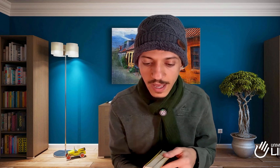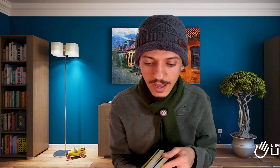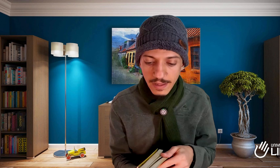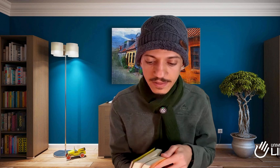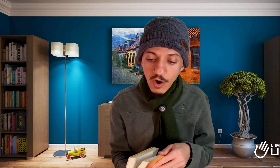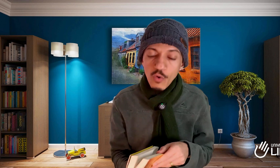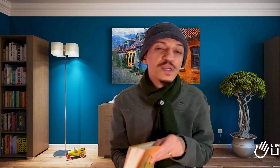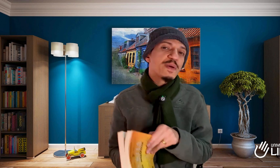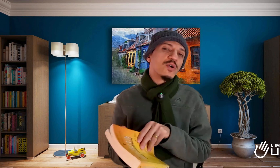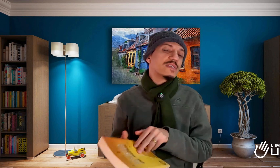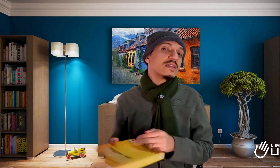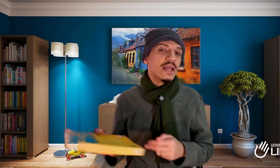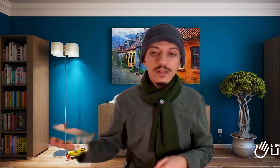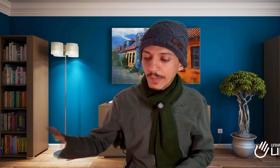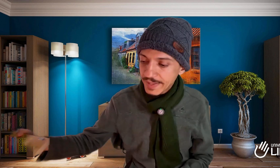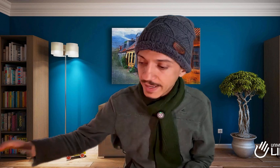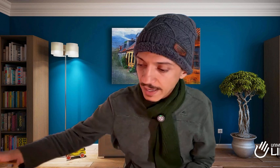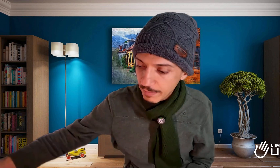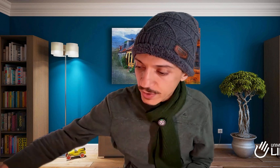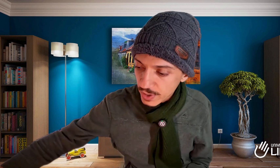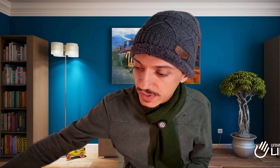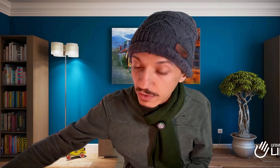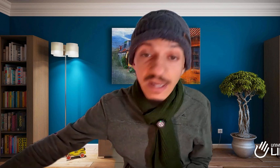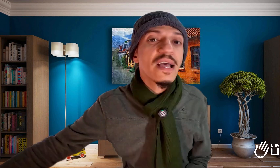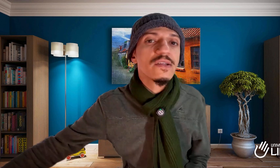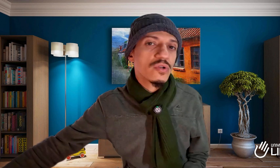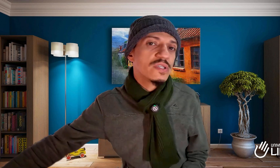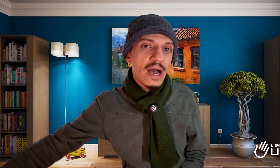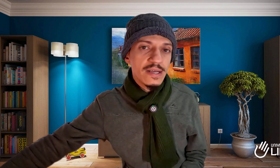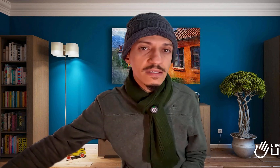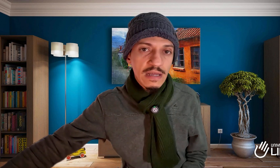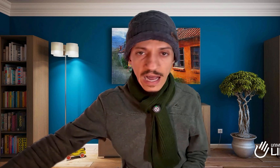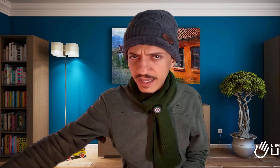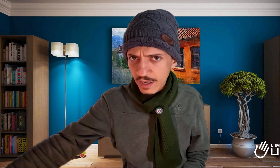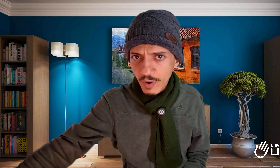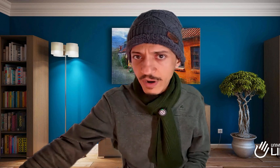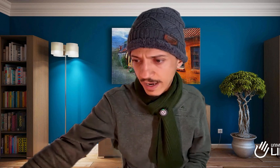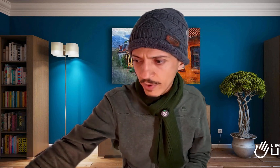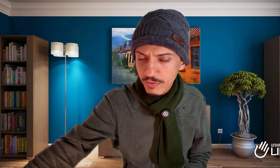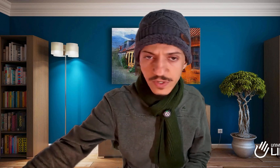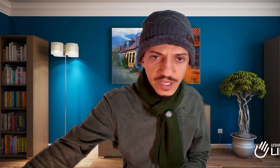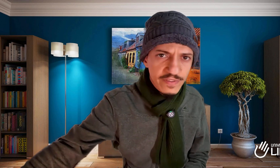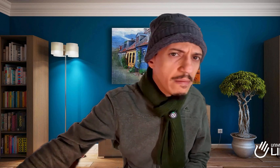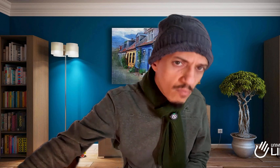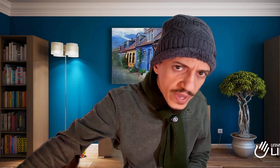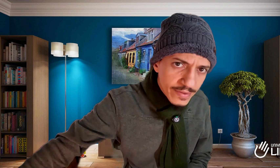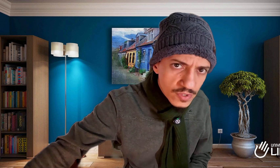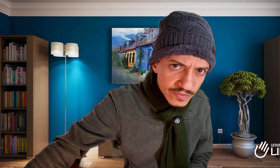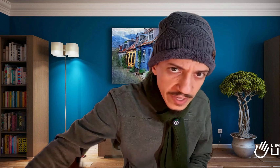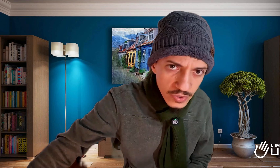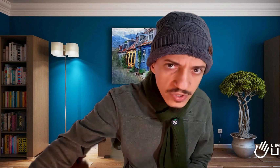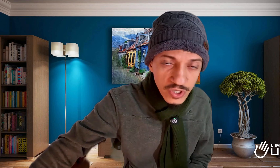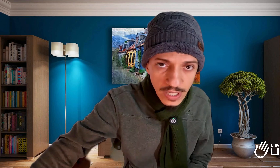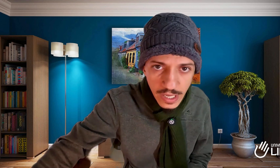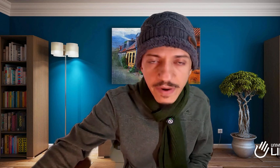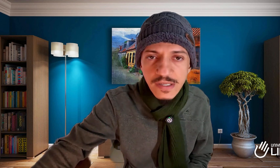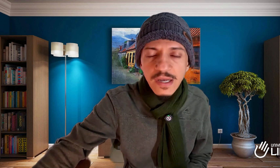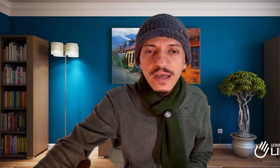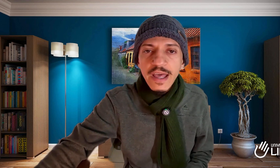Tem algumas pessoas que tentam aprender a Libras sozinho nas redes sociais. Aqui no meu canal, inclusive, tem muitos vídeos de Libras em que você